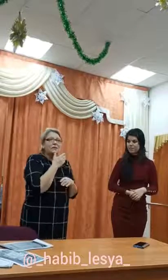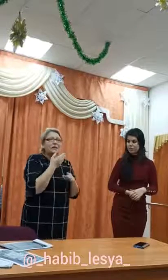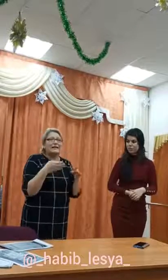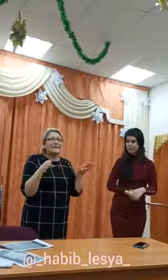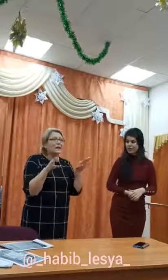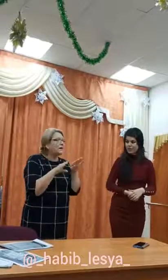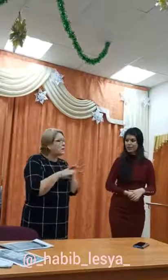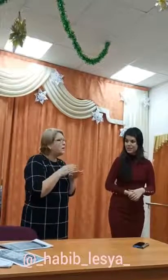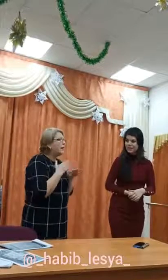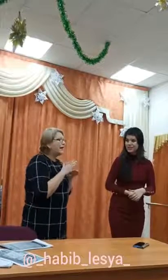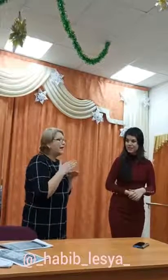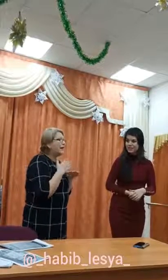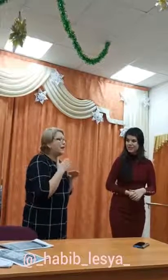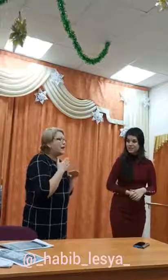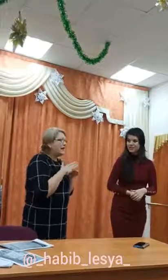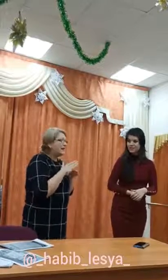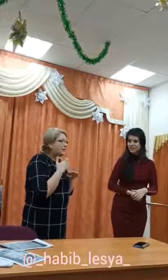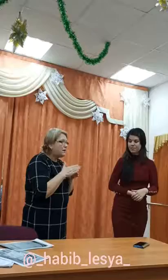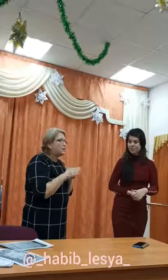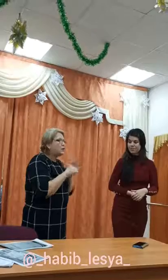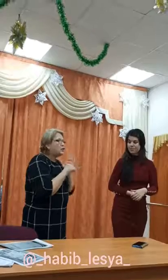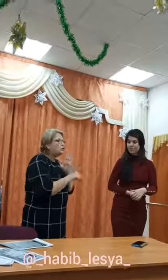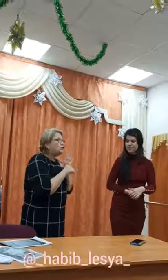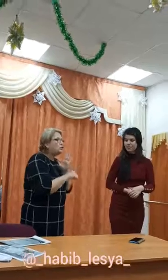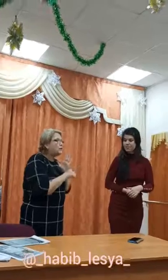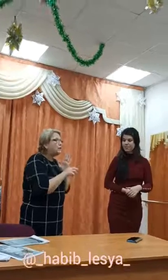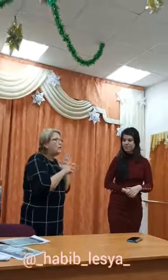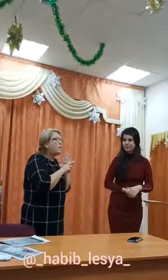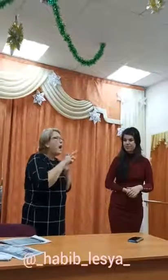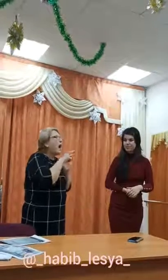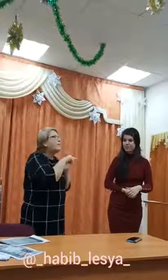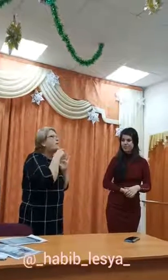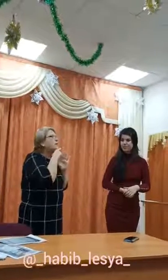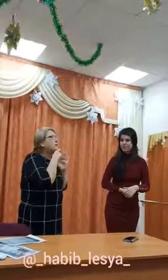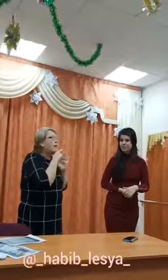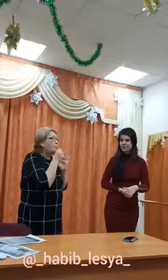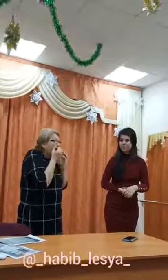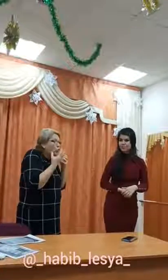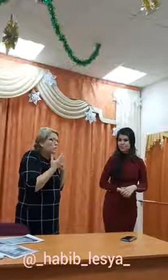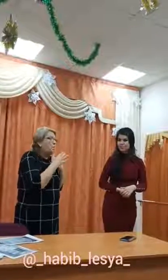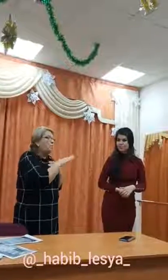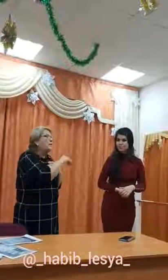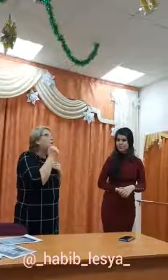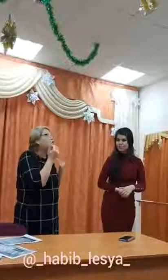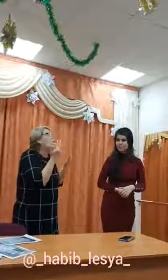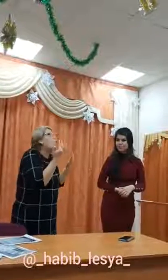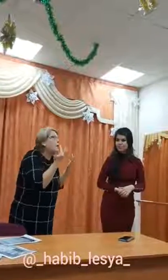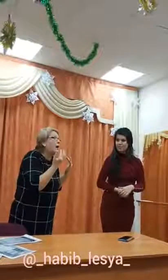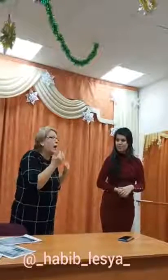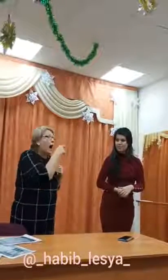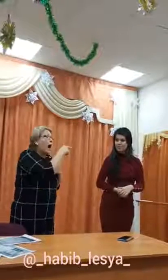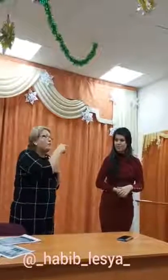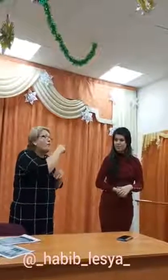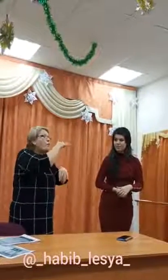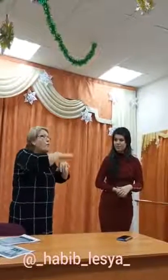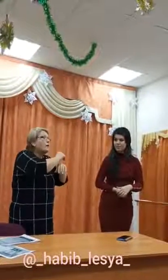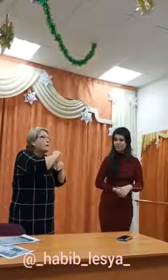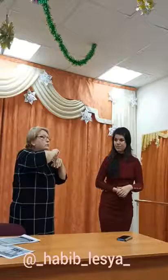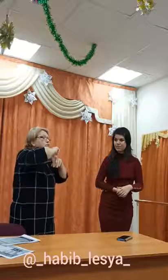чтобы закрыла кредит 60. Она говорит, просто брала сколько, а там банк